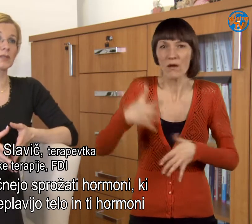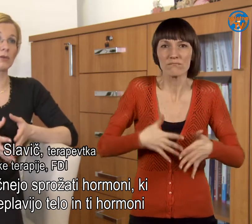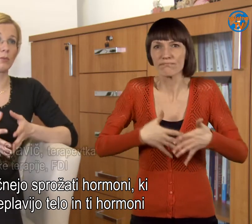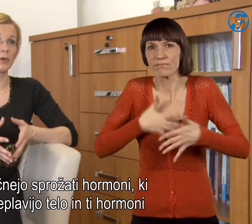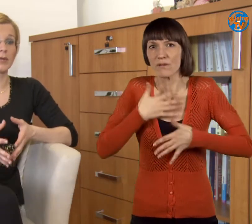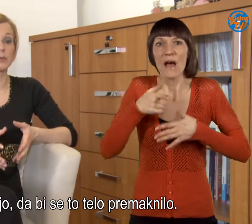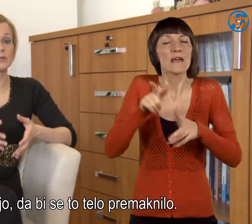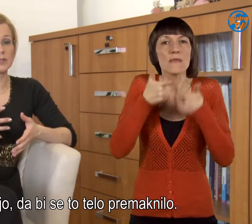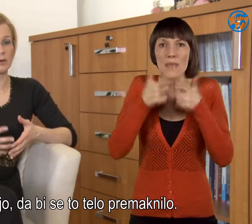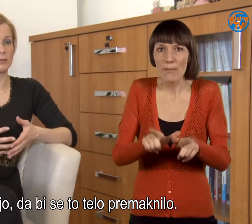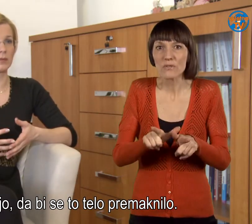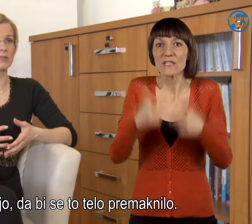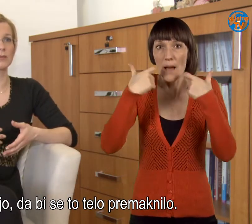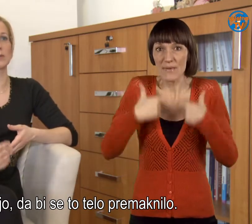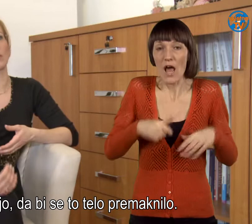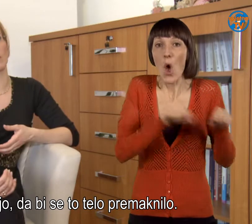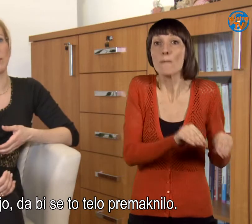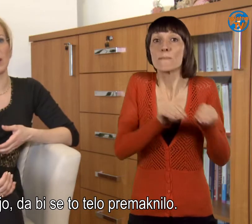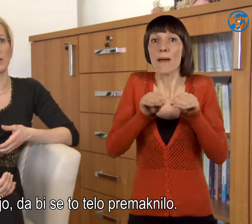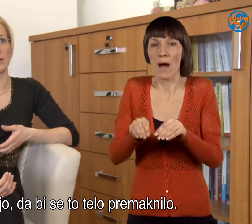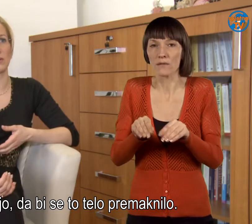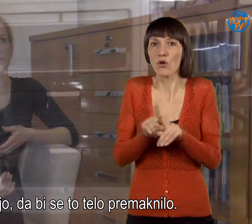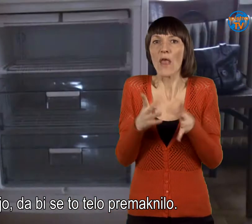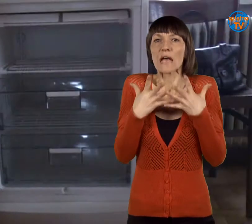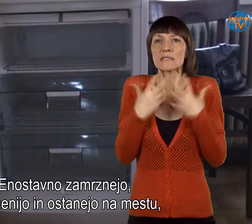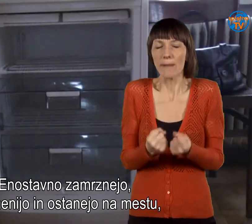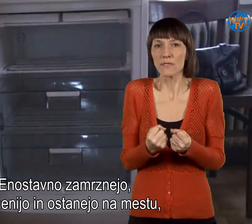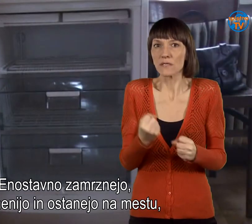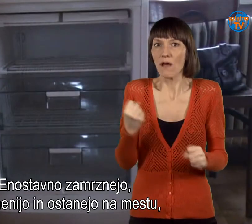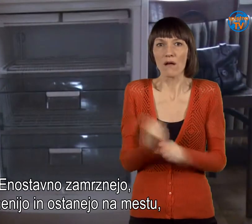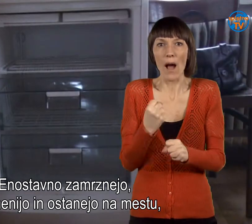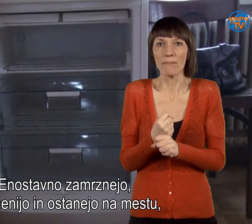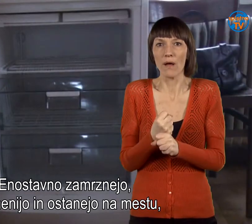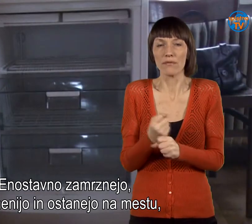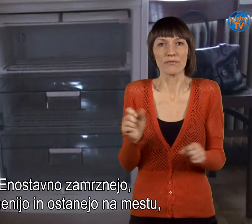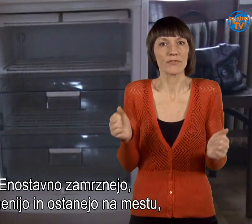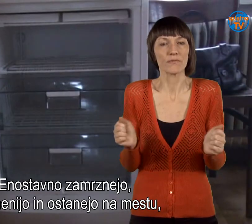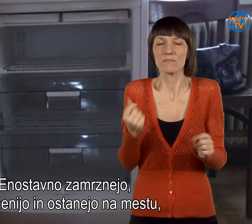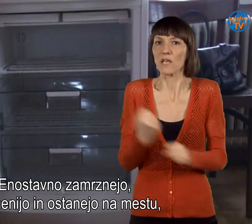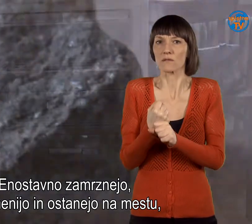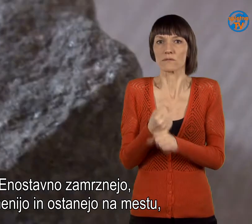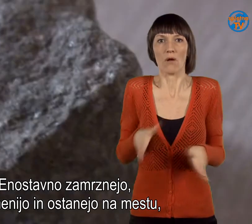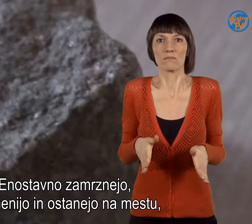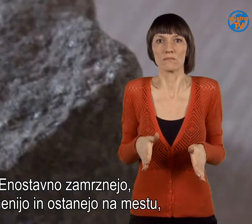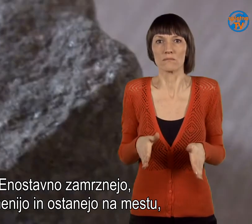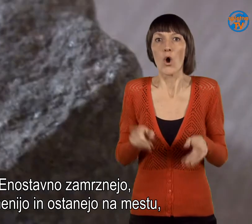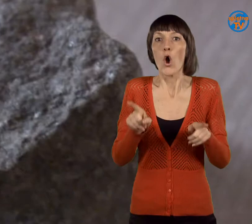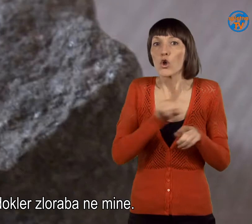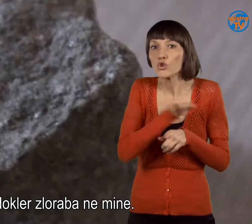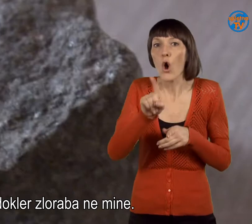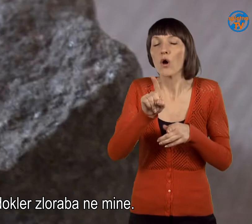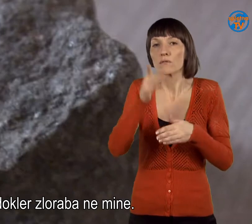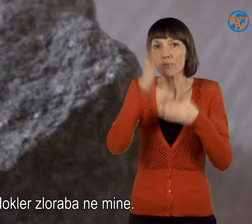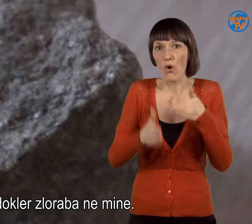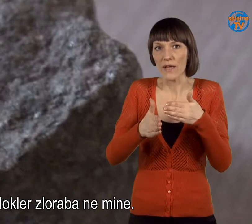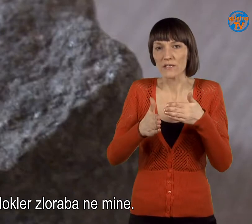in ti hormoni ne pustijo, da bi se to telo premaknilo. Enostavno zamrznejo, okamenijo in ostanejo tam na mestu,